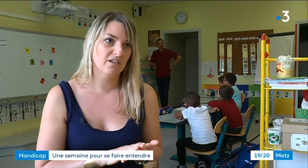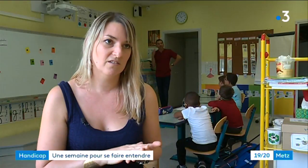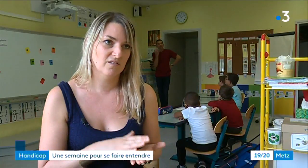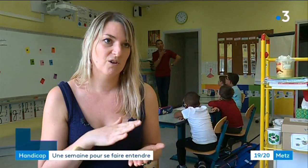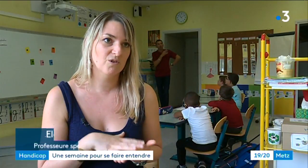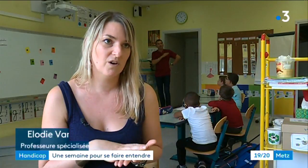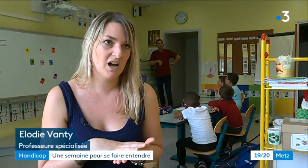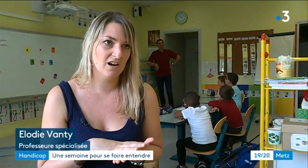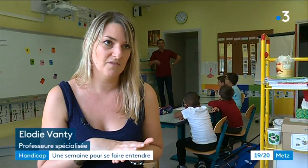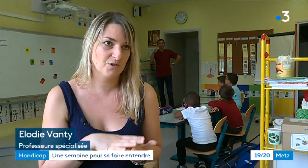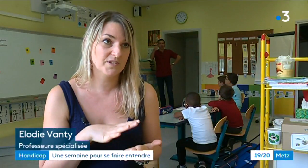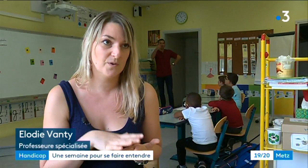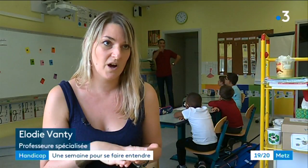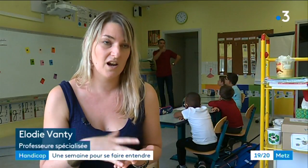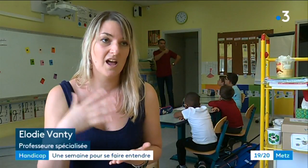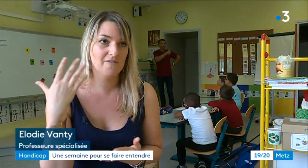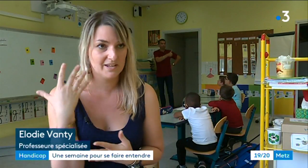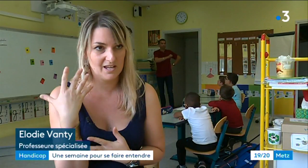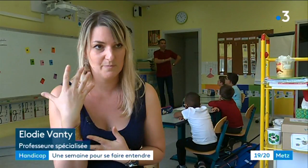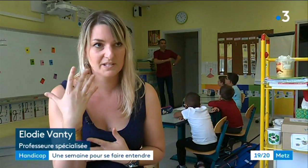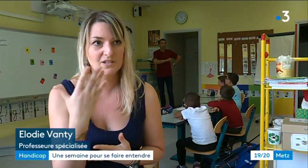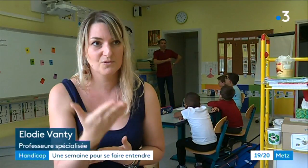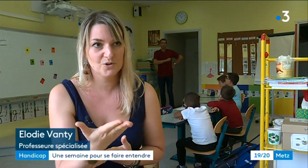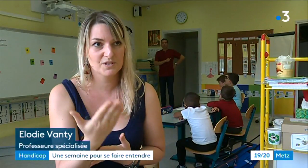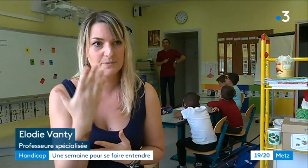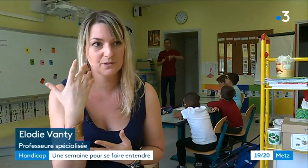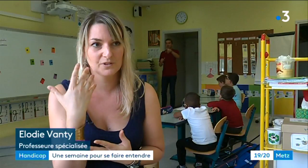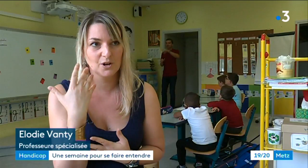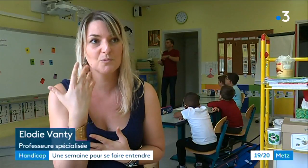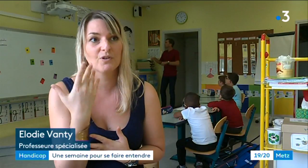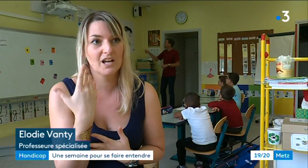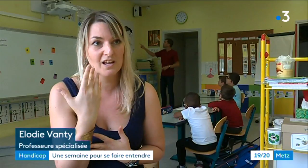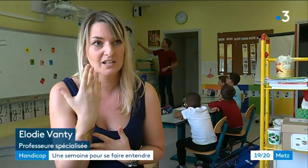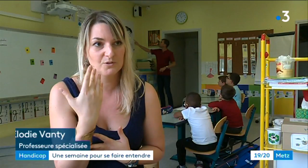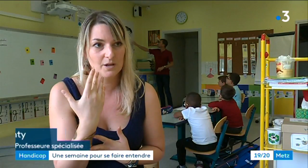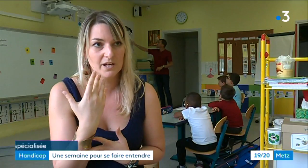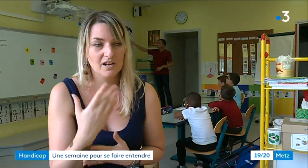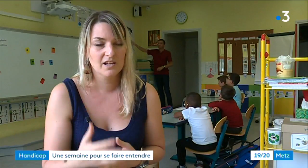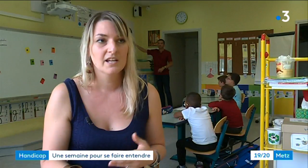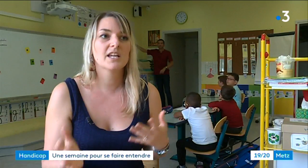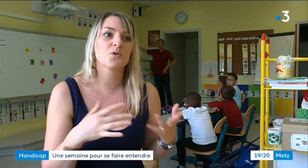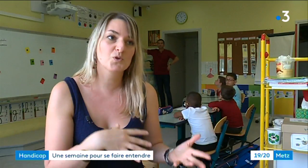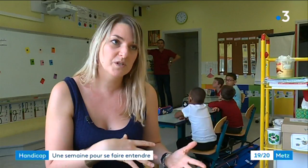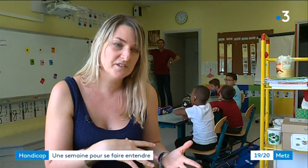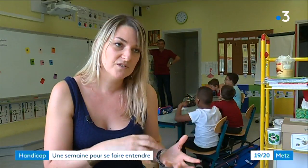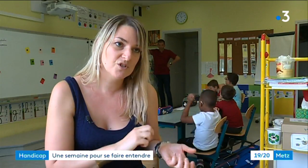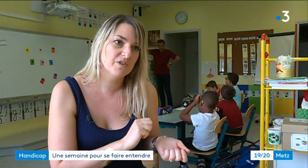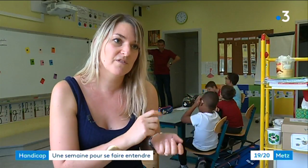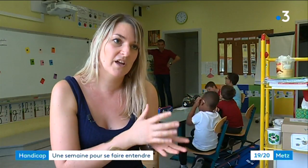en langue orale, français oral avec LPC, ce que je vous ai expliqué tout à l'heure pour la lecture labiale. Et ensuite, je vais le faire